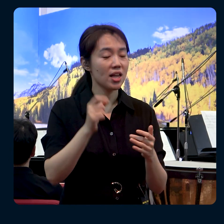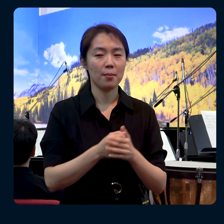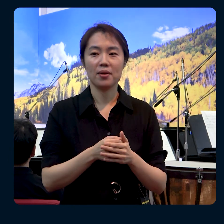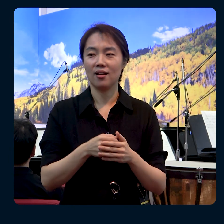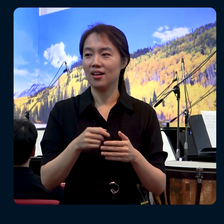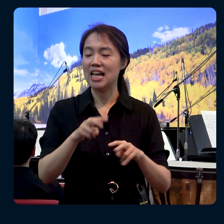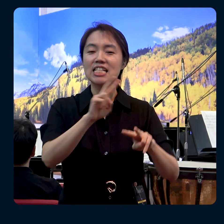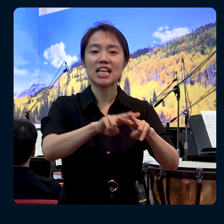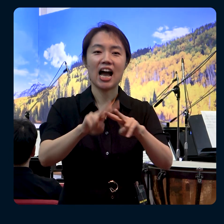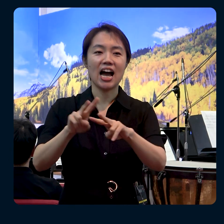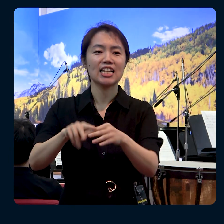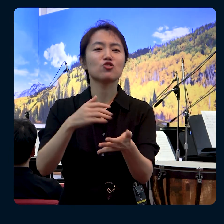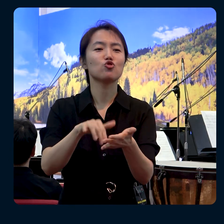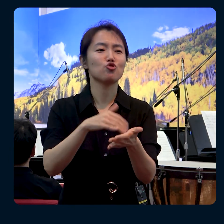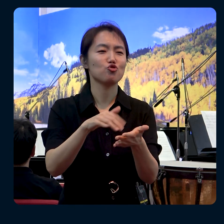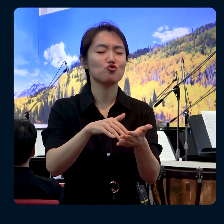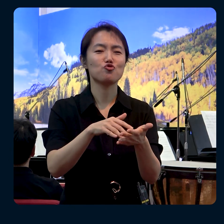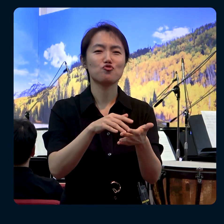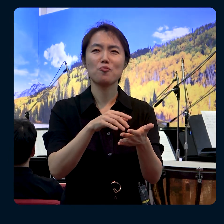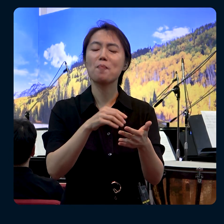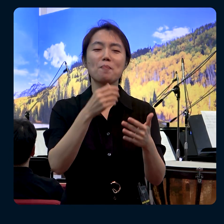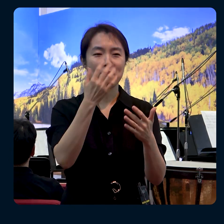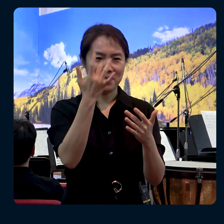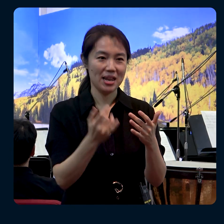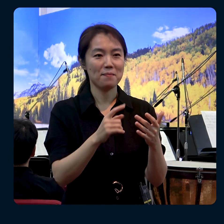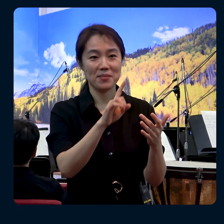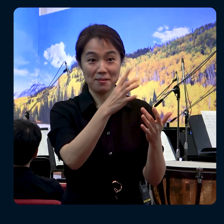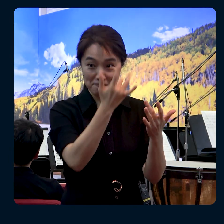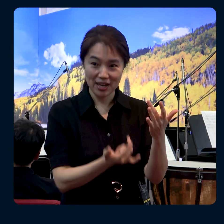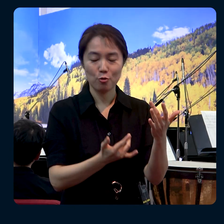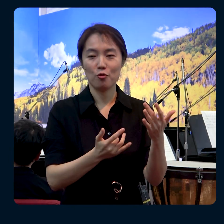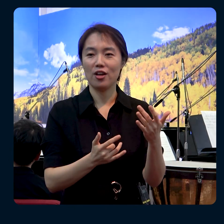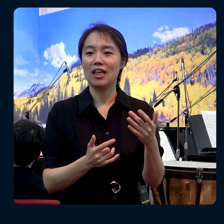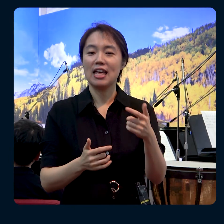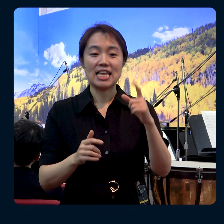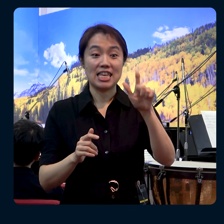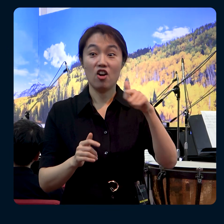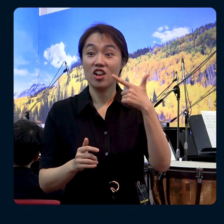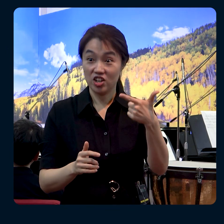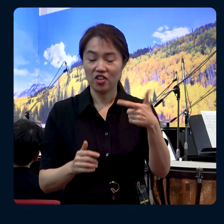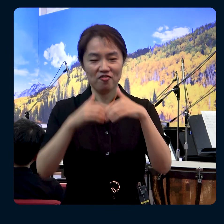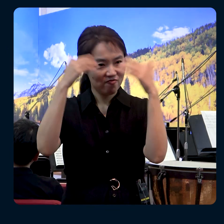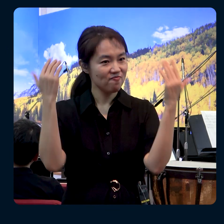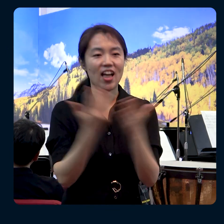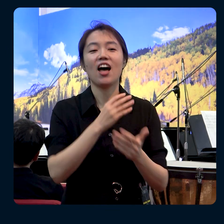그것도 얘기했는데 반대될 뿐이고 17가지가 그대로 다 통과된 거예요.